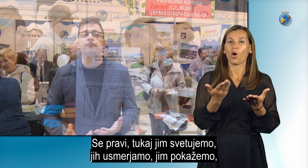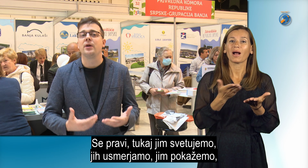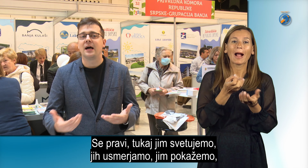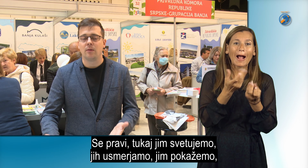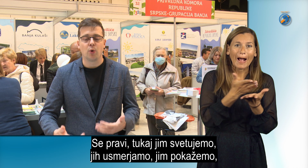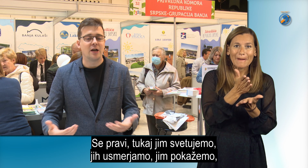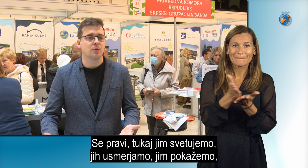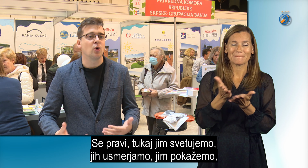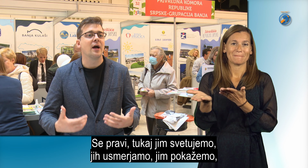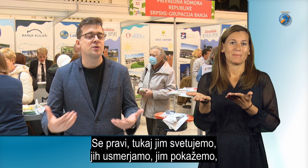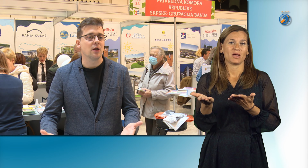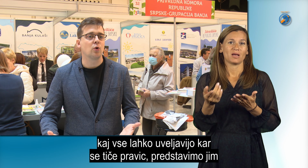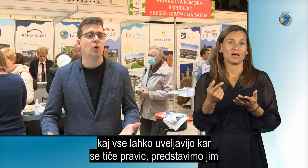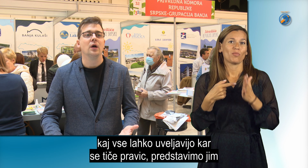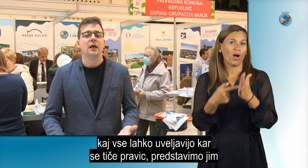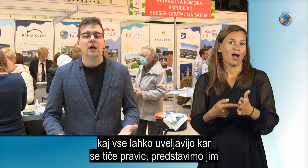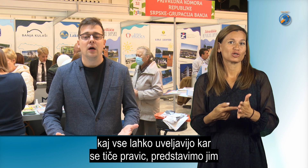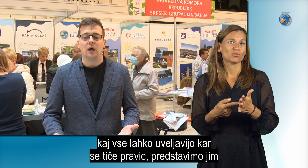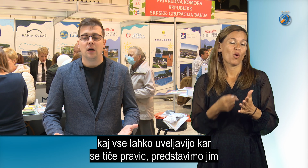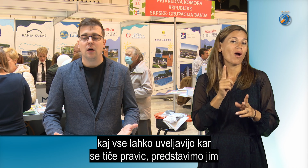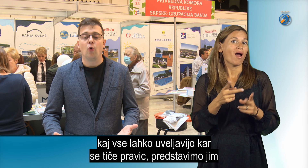usmerjamo in pokažemo, kaj vse lahko